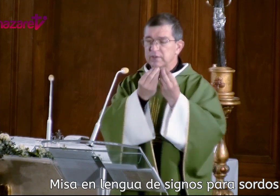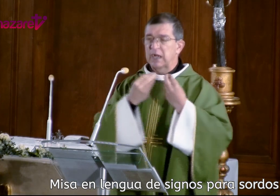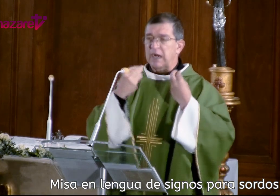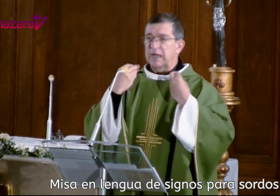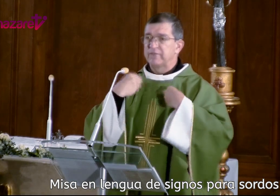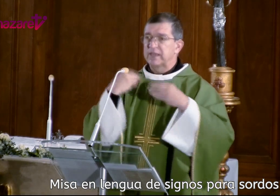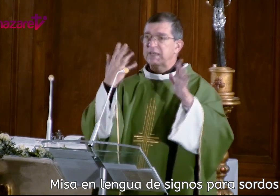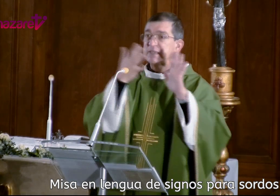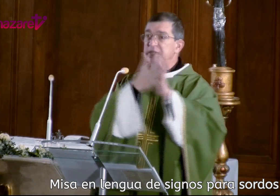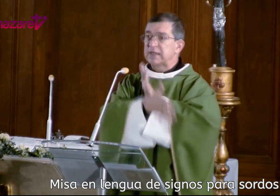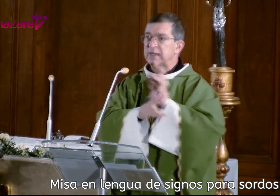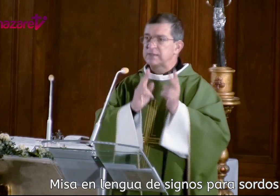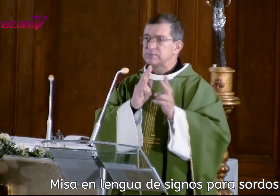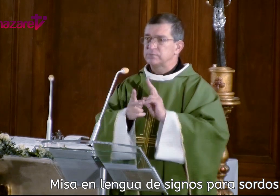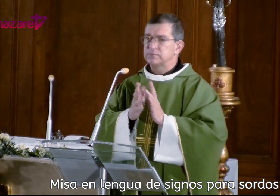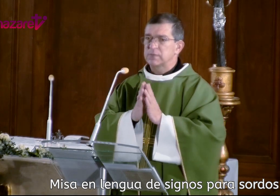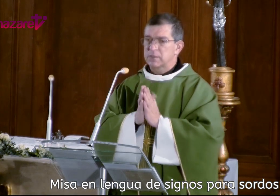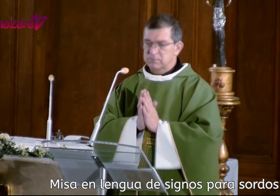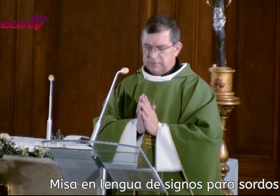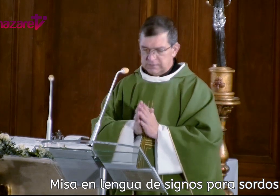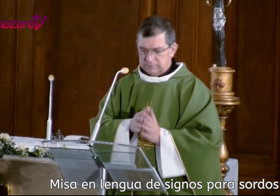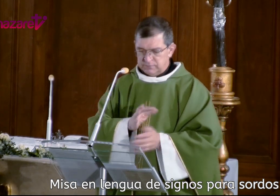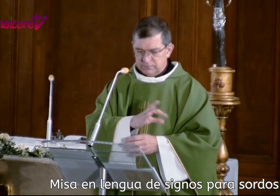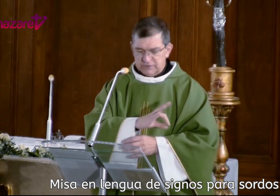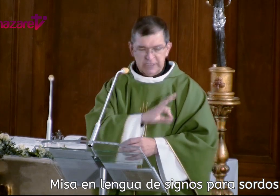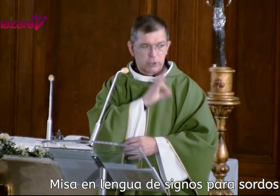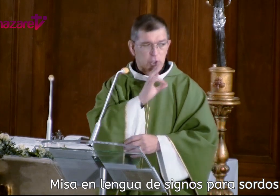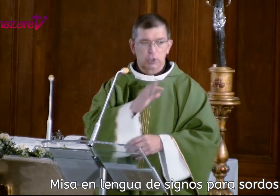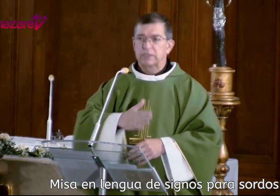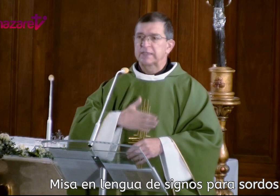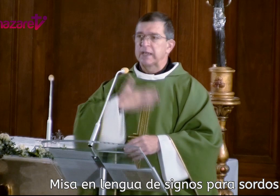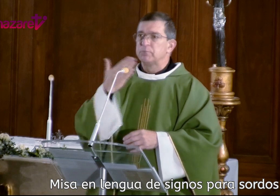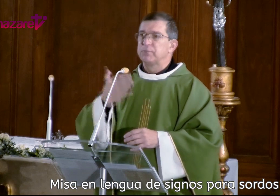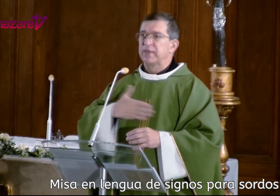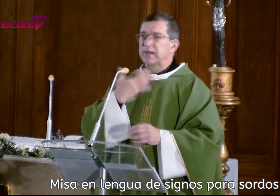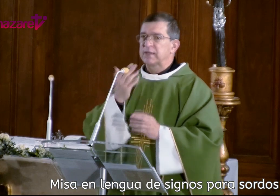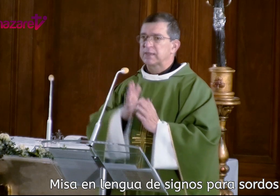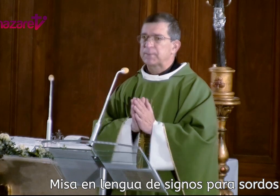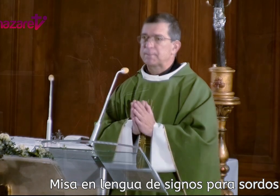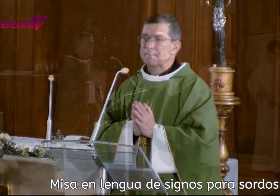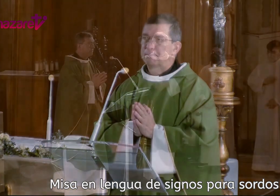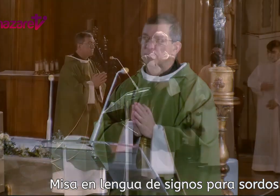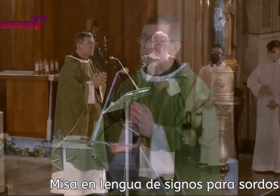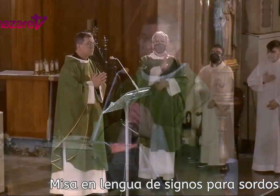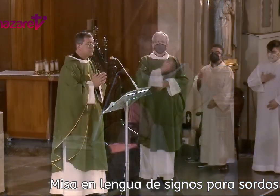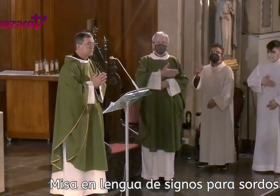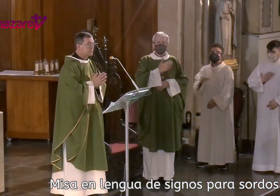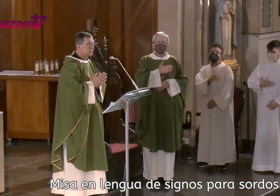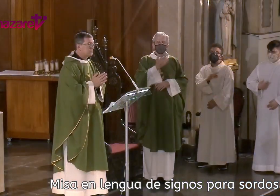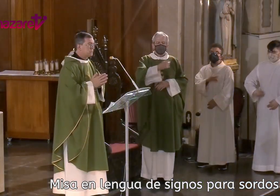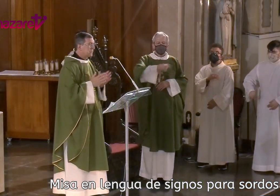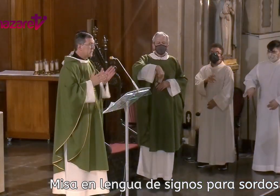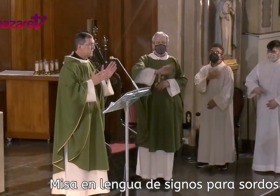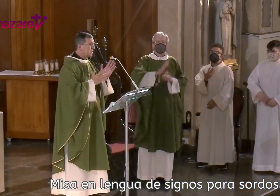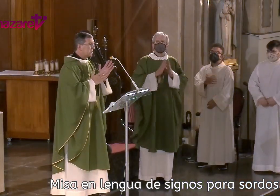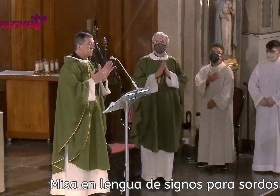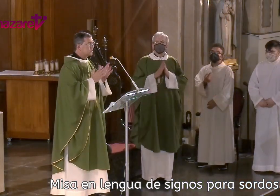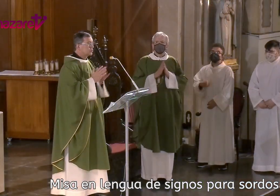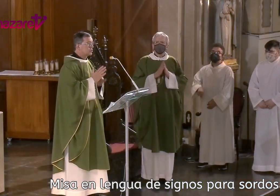la vida eterna. Amén. Señor, ten piedad. Señor, ten piedad. Cristo,